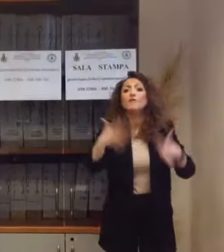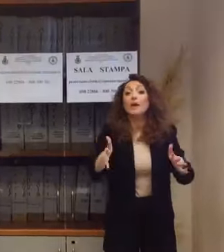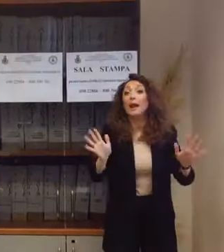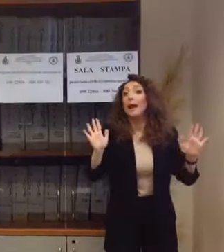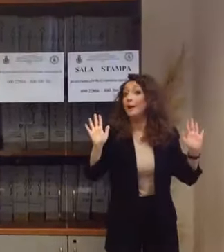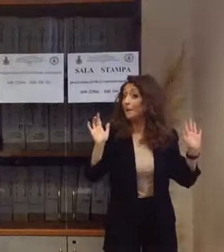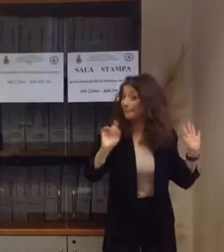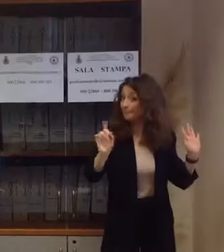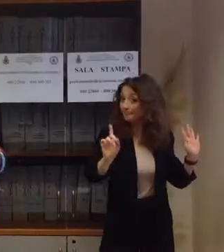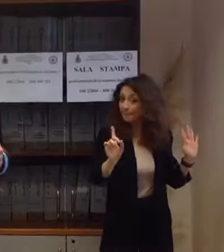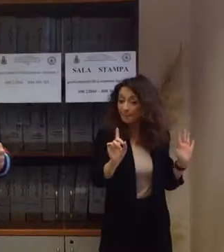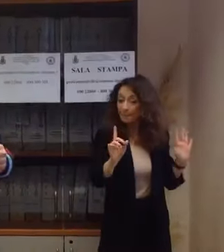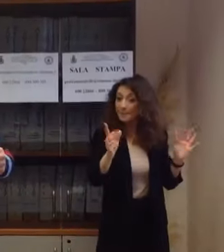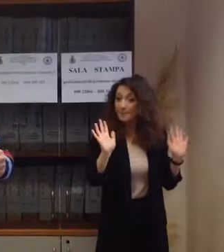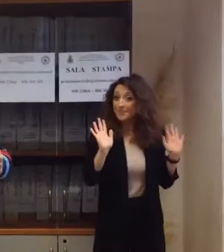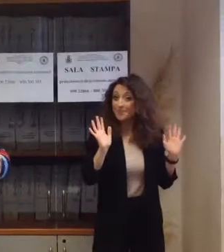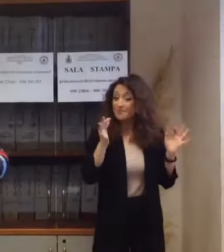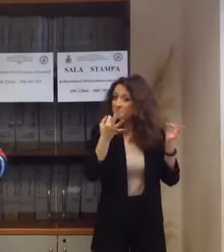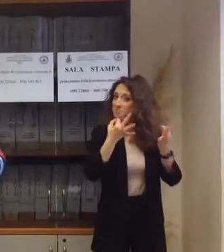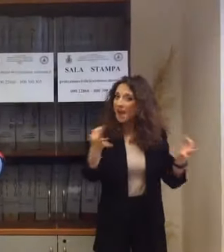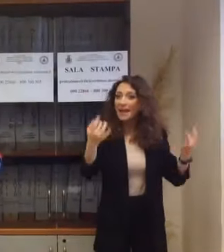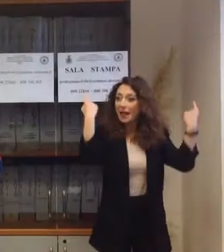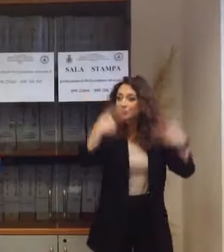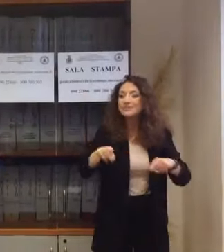Bene, ecco allora l'ordine finale.